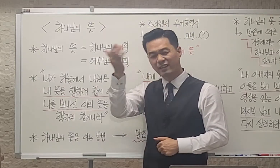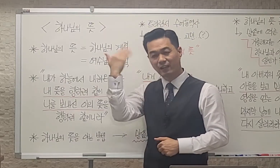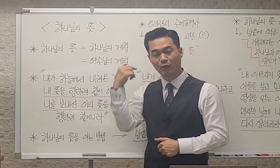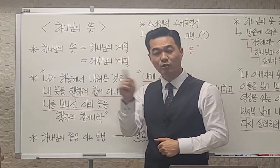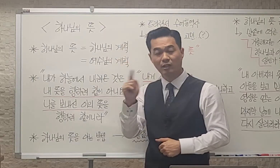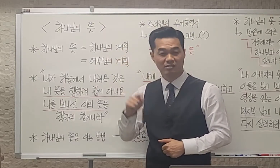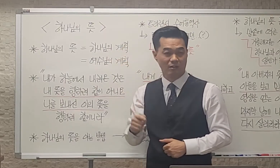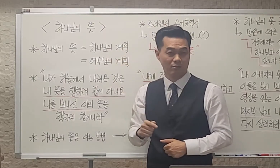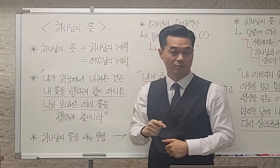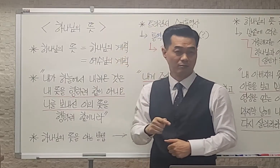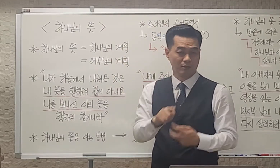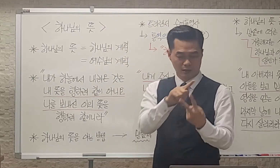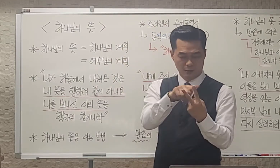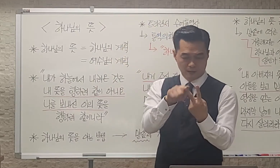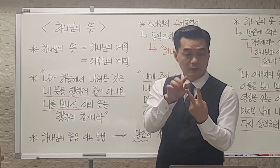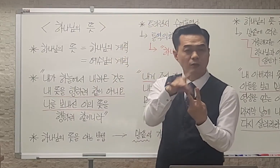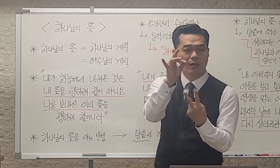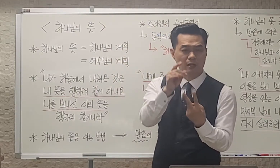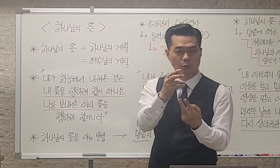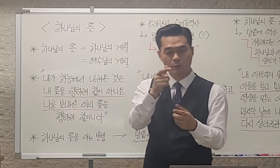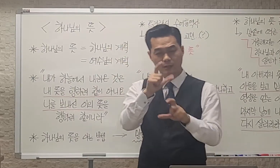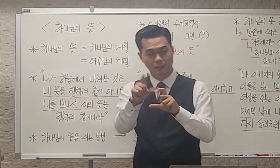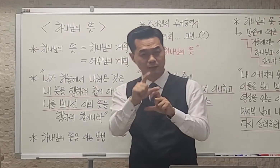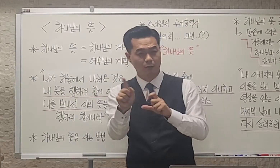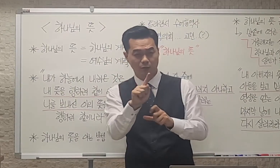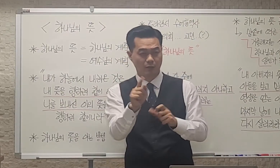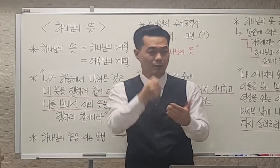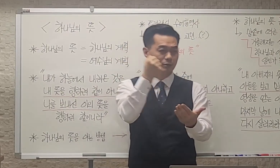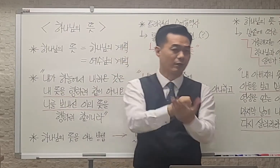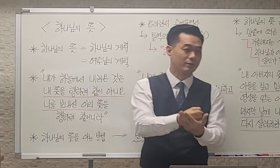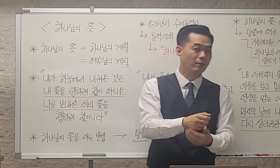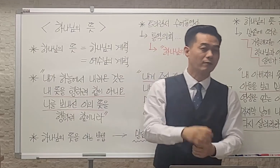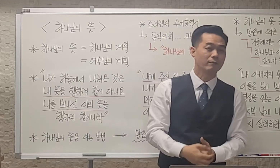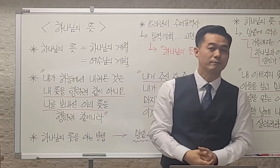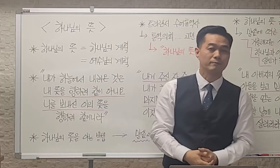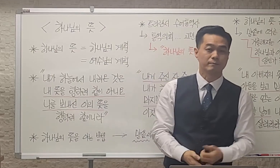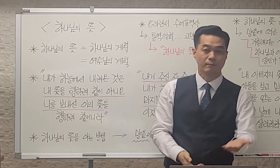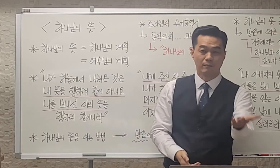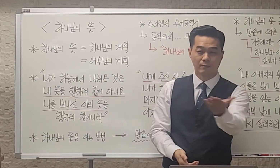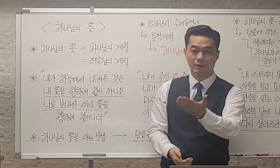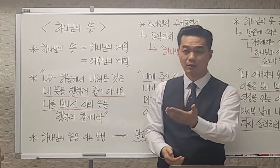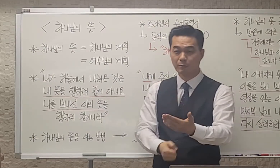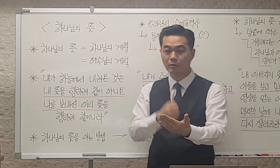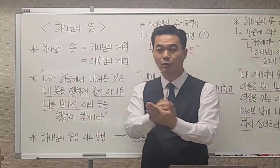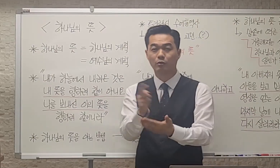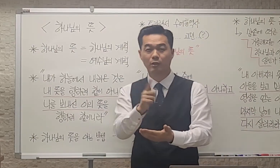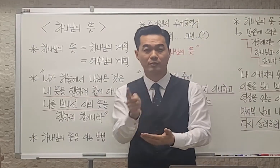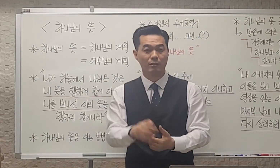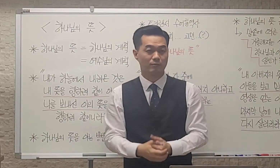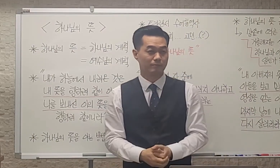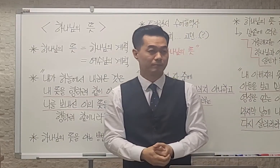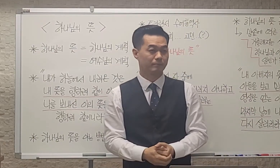옛날에는 어떻게 했어요? 선택할 고민 어떻게 결정했어요? 여러분 결정 어떻게 했어요?